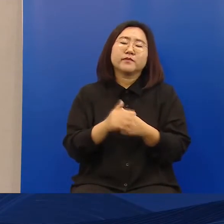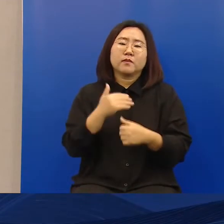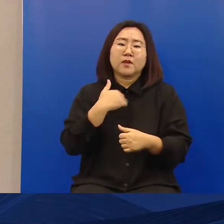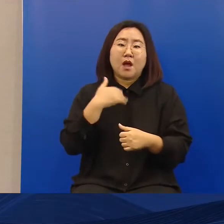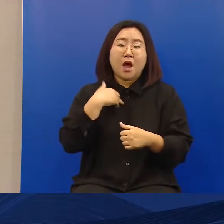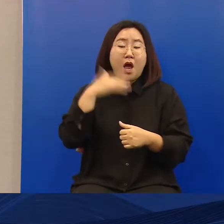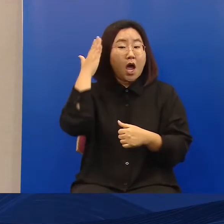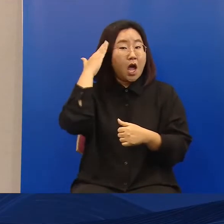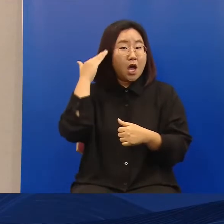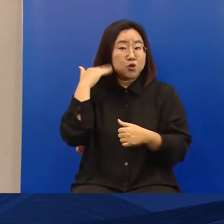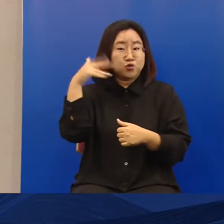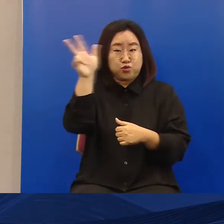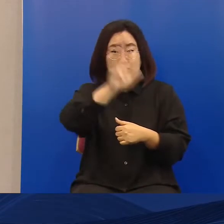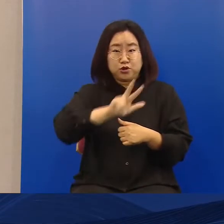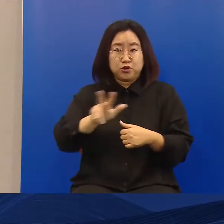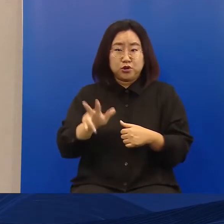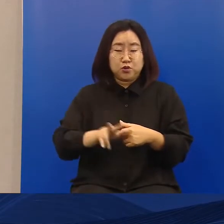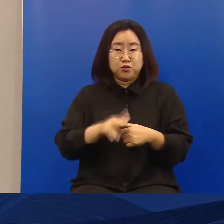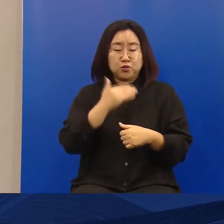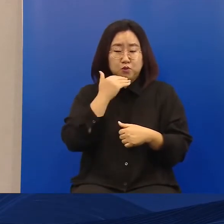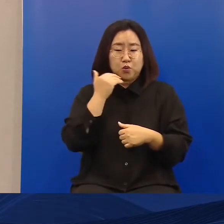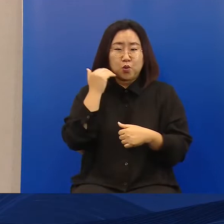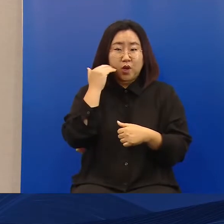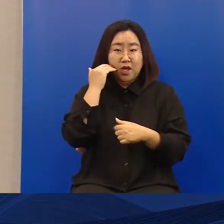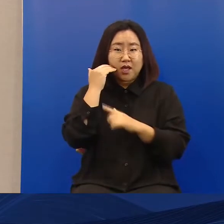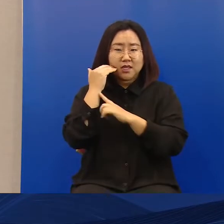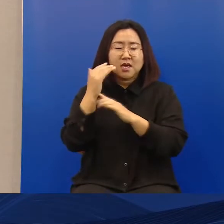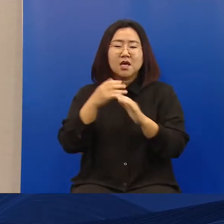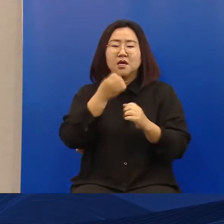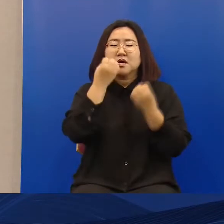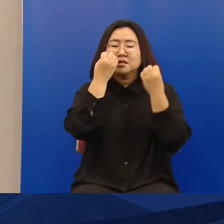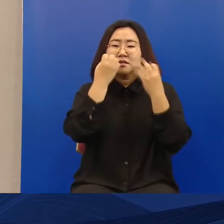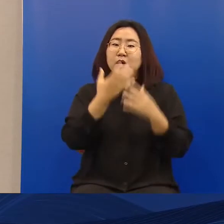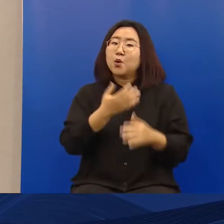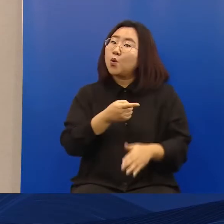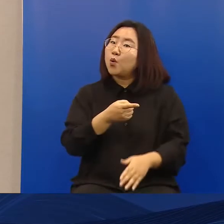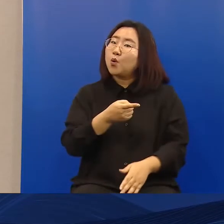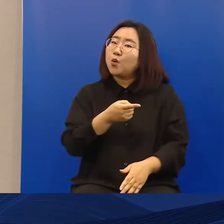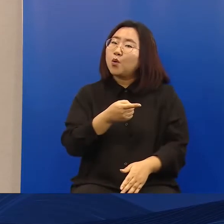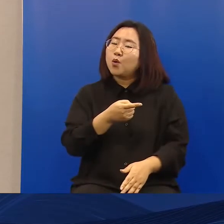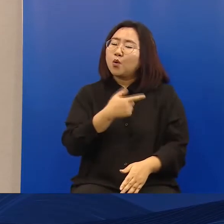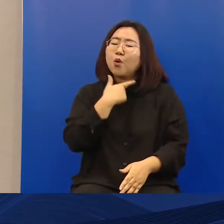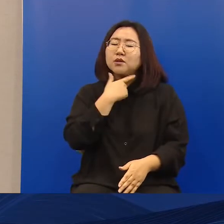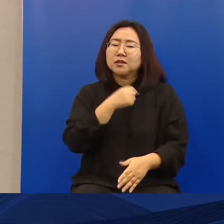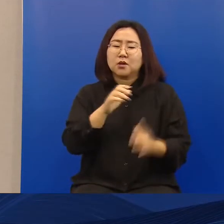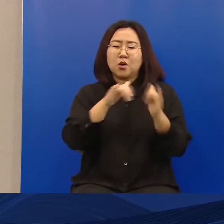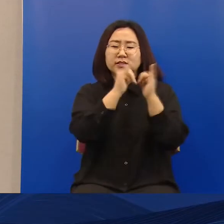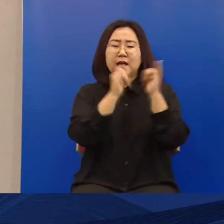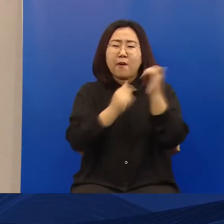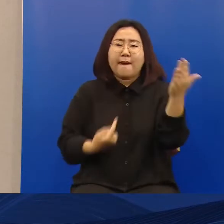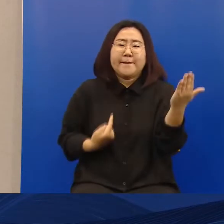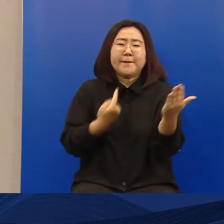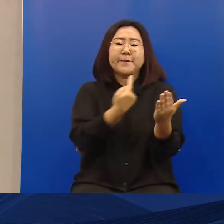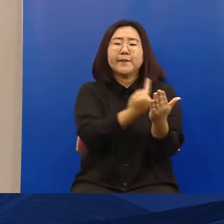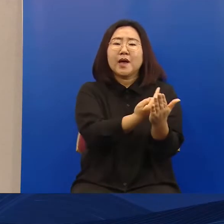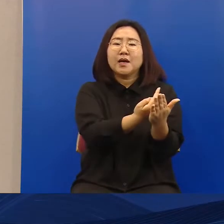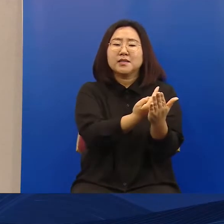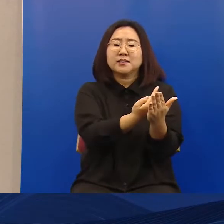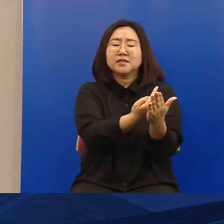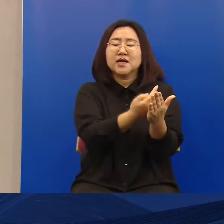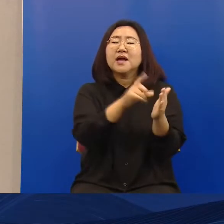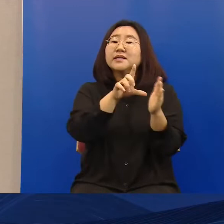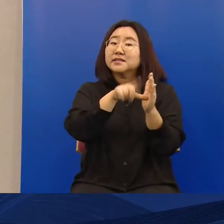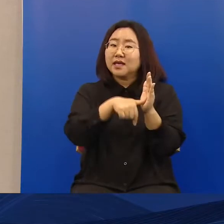우리나라 전국 그 농인들의 새로운 바람, 아까 사회에 진입해 나가는 이런 과정에서